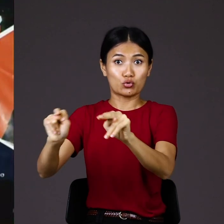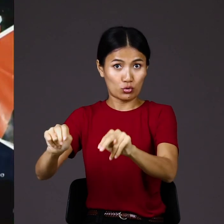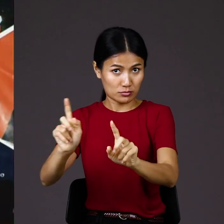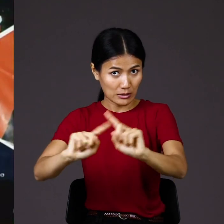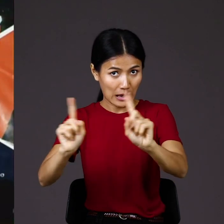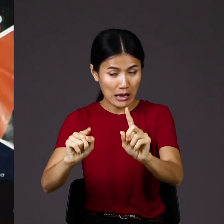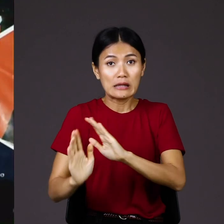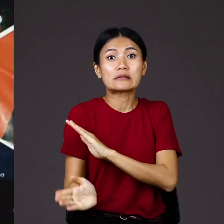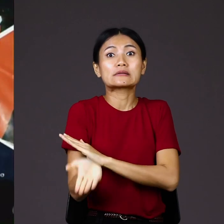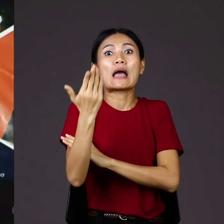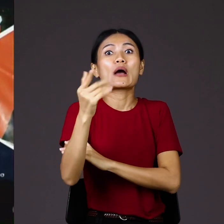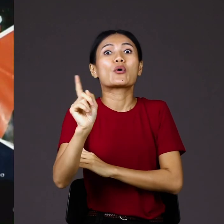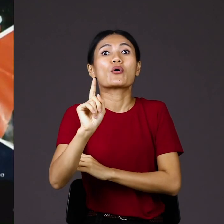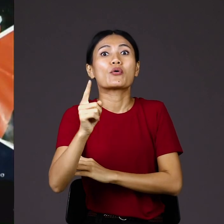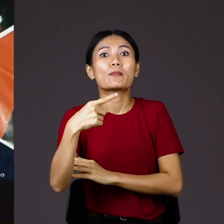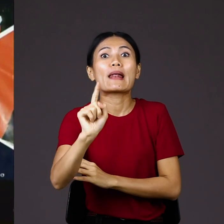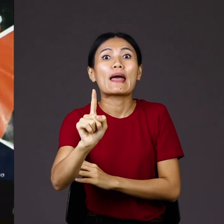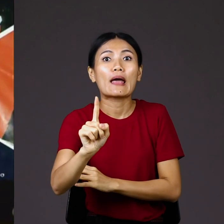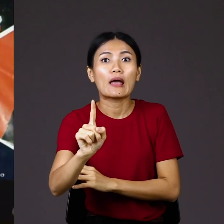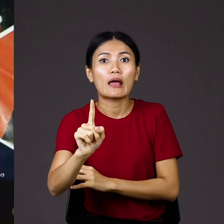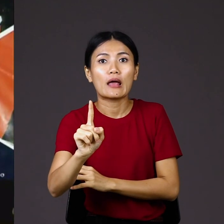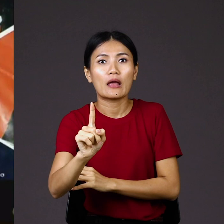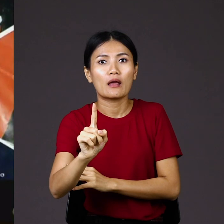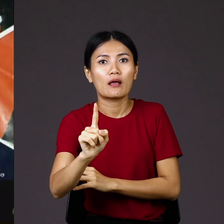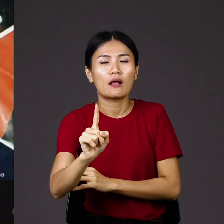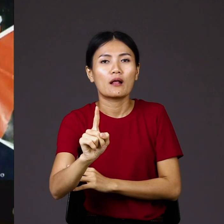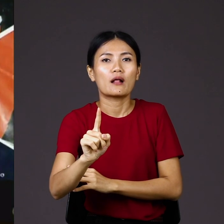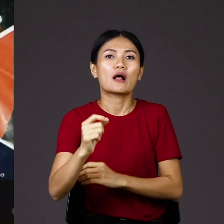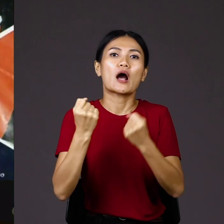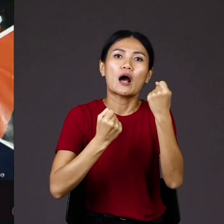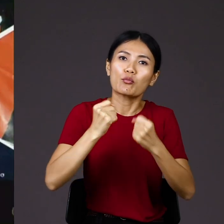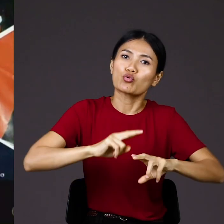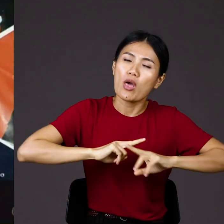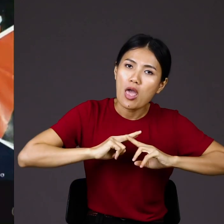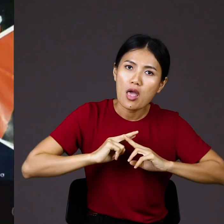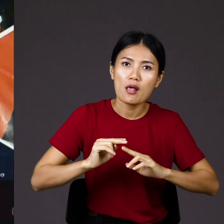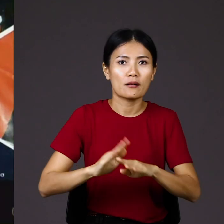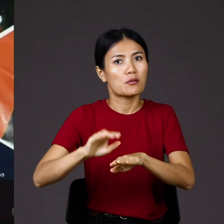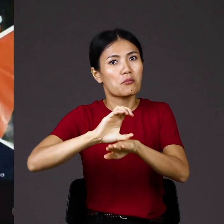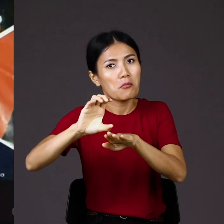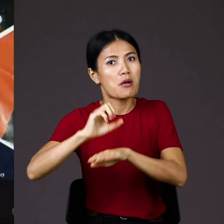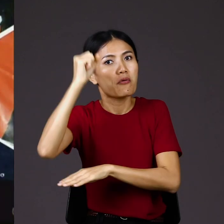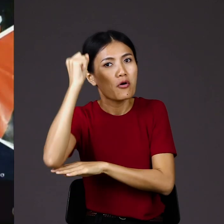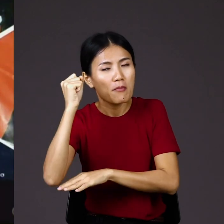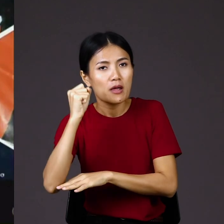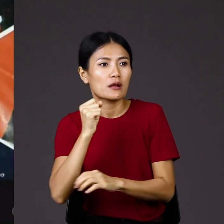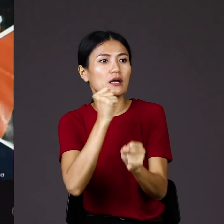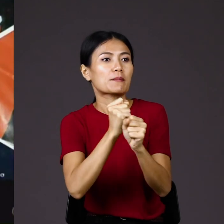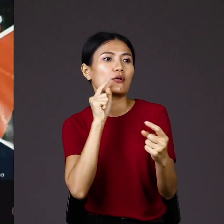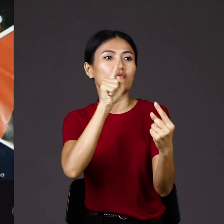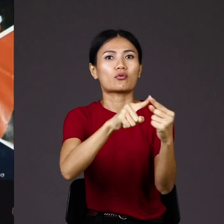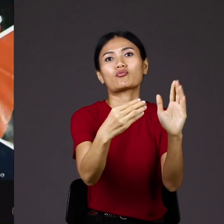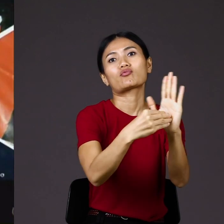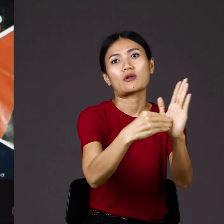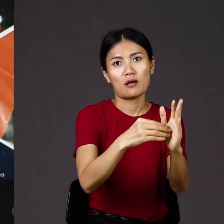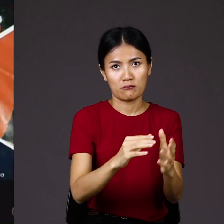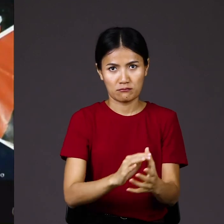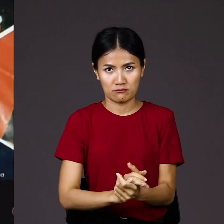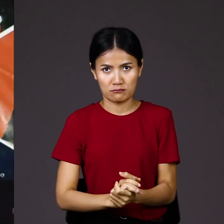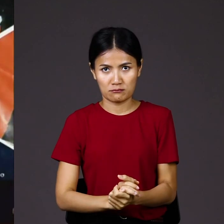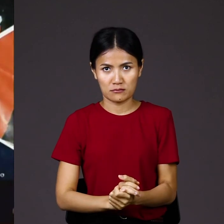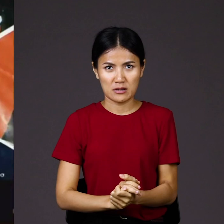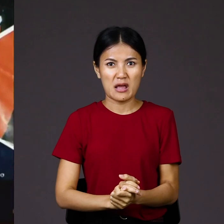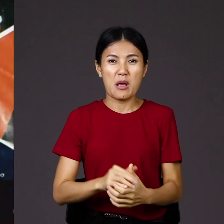านในจังหวัดนนทบุรีนะครับตื่นเช้าขึ้นมาไม่ขับรถไปก็ขึ้นรถสาธารณะขึ้นไปทำงานในตัวเมืองกรุ